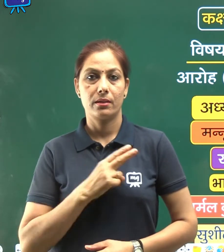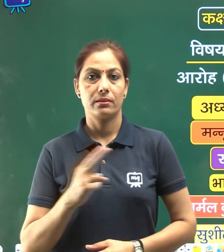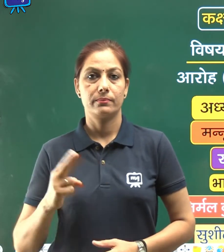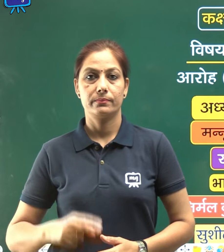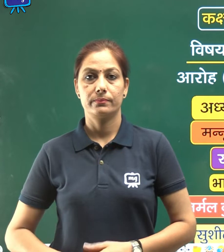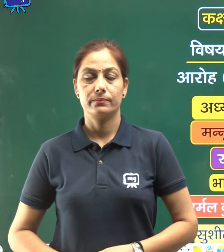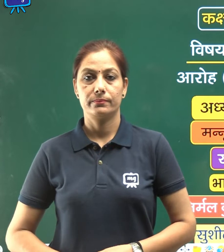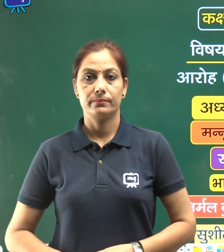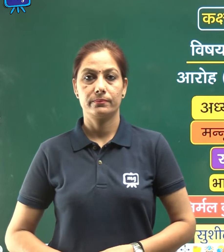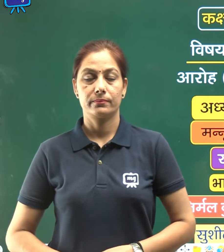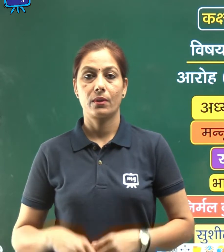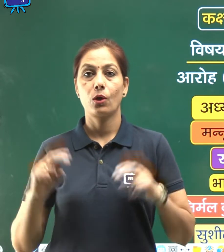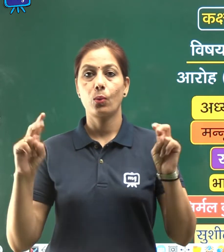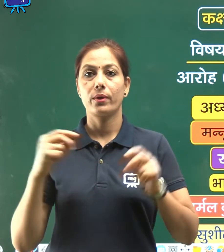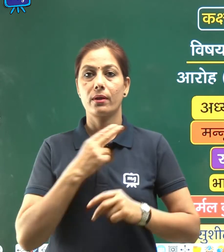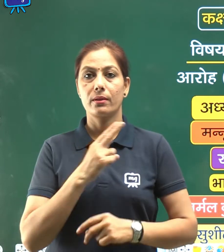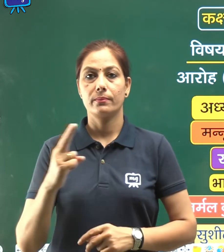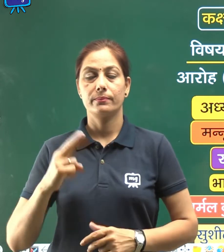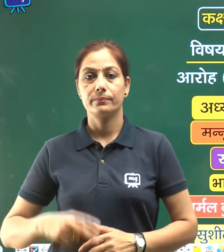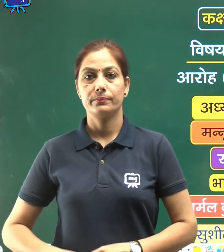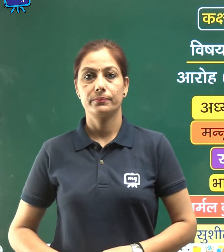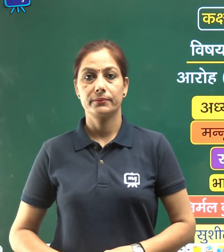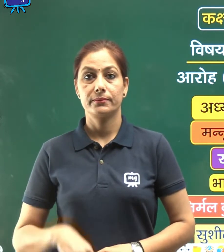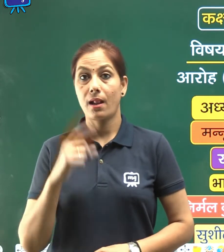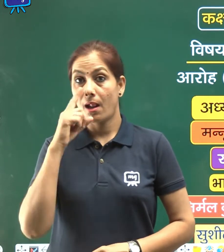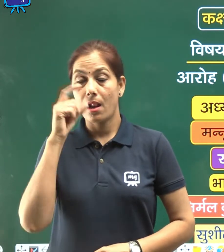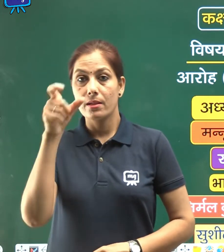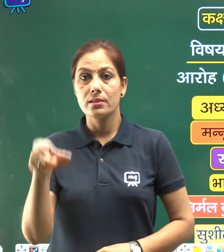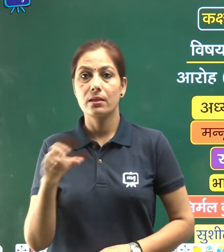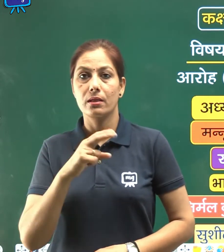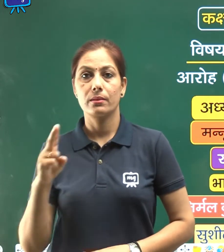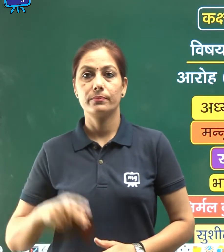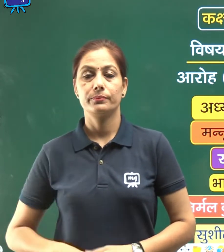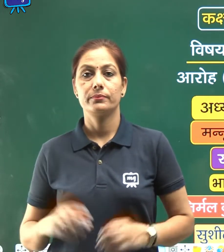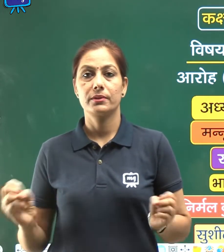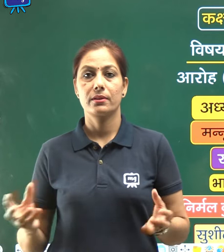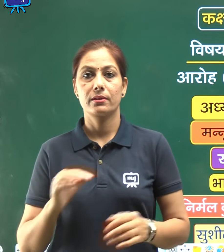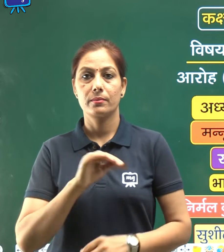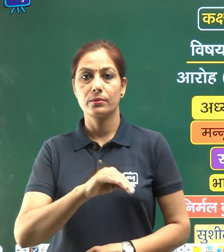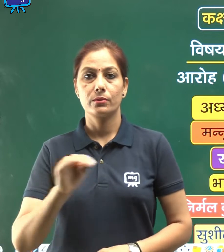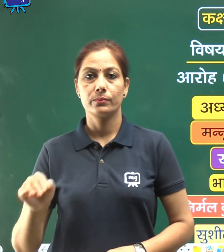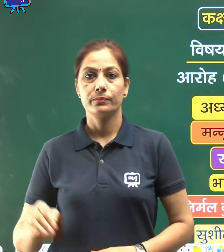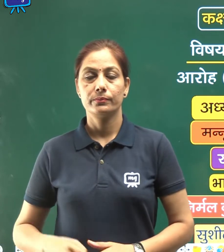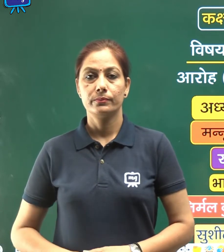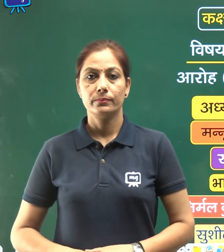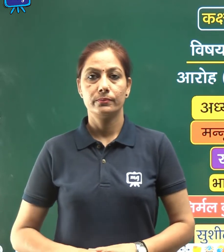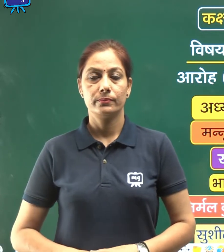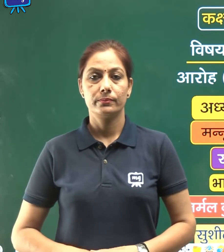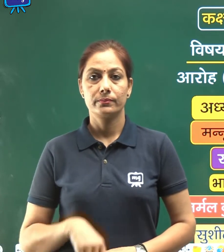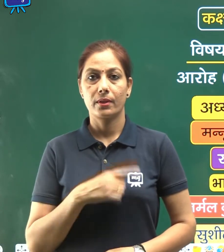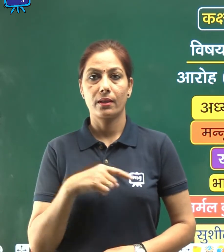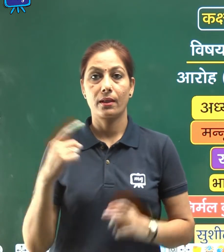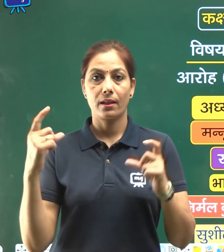भंडारी। अध्याय का नाम रजनी। शुरू करें बच्चों। ये